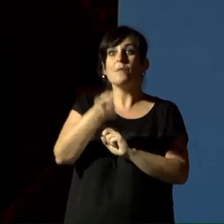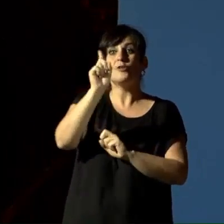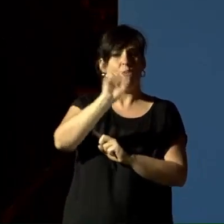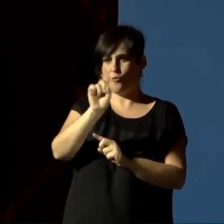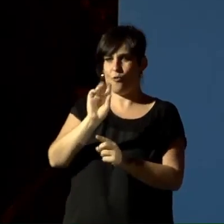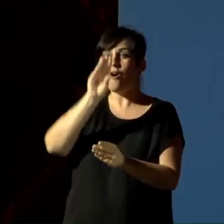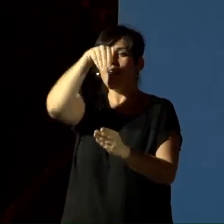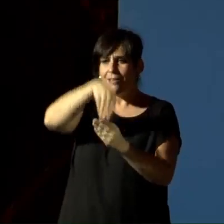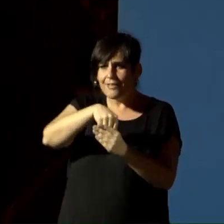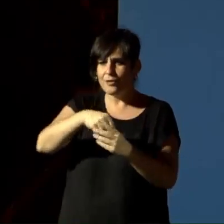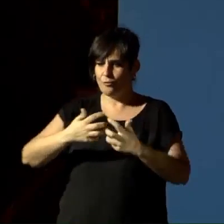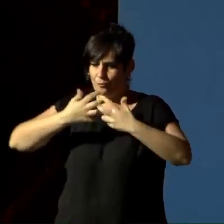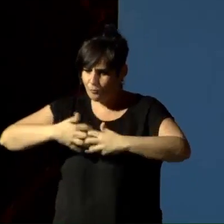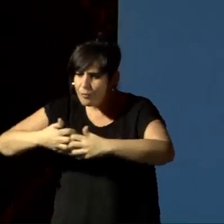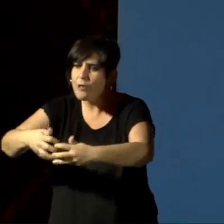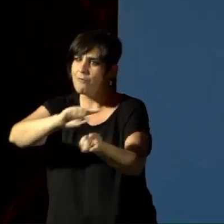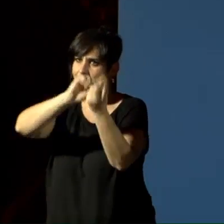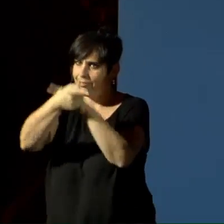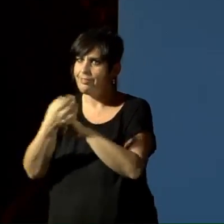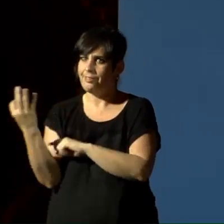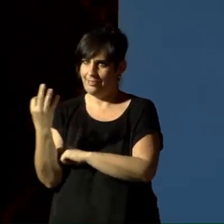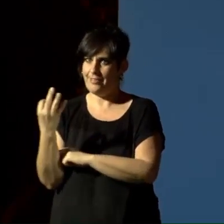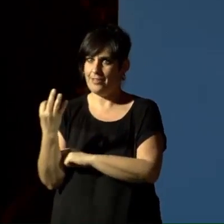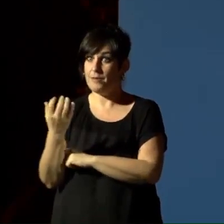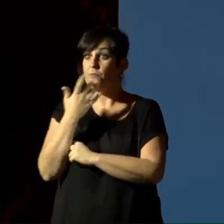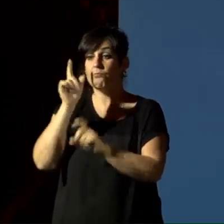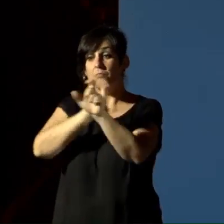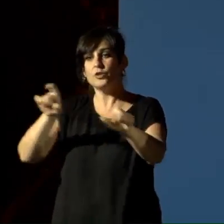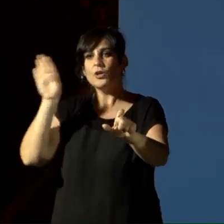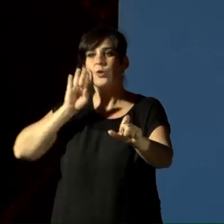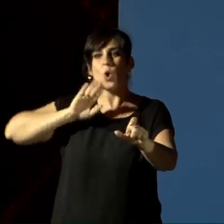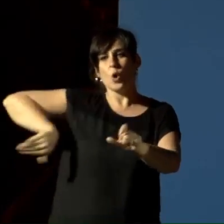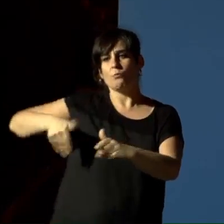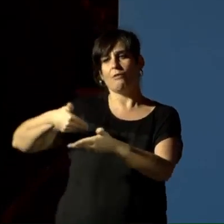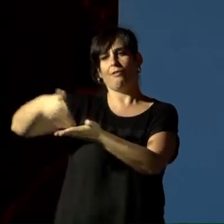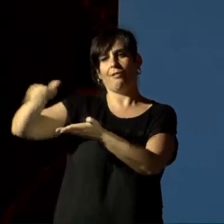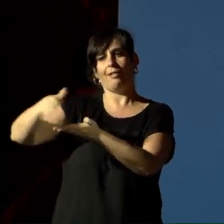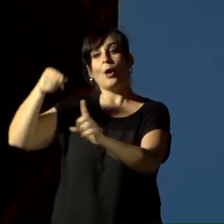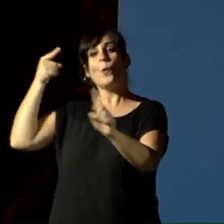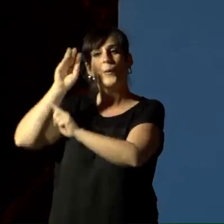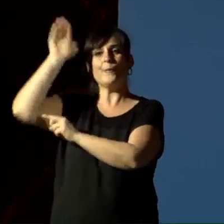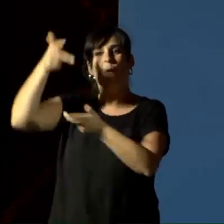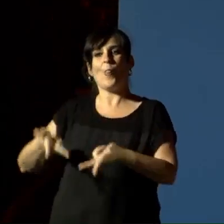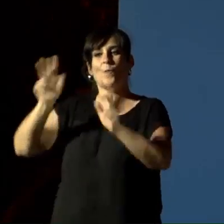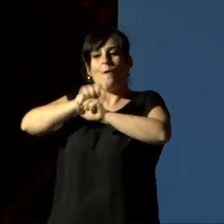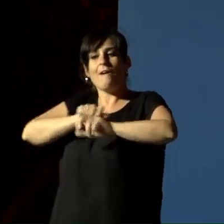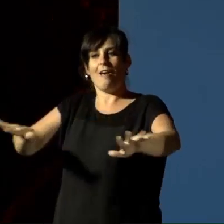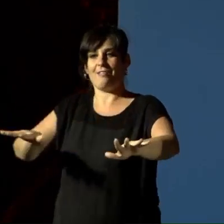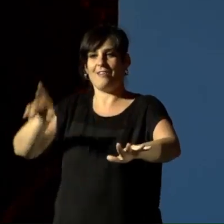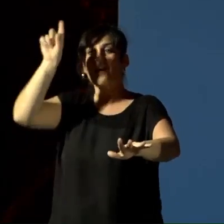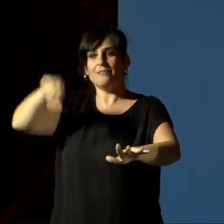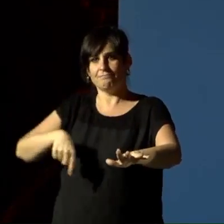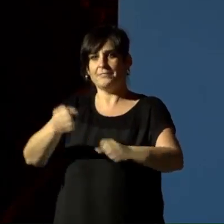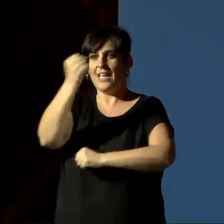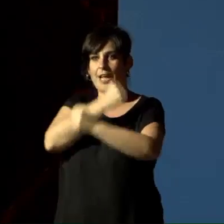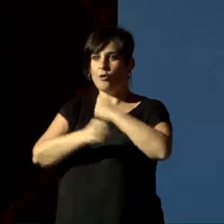as institucións, o funcionamento das administracións, sacar os corruptos para ter democracia no país, sacar os corruptos para garantir o crecemento